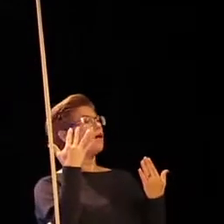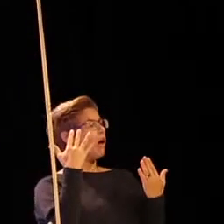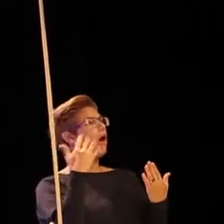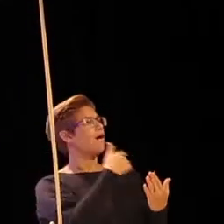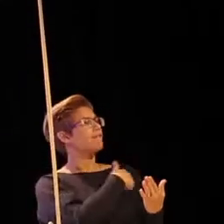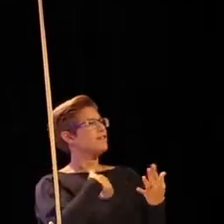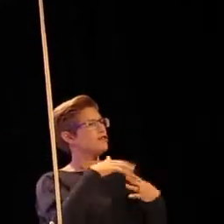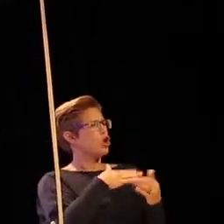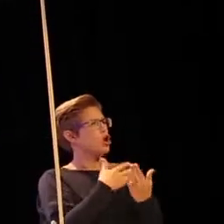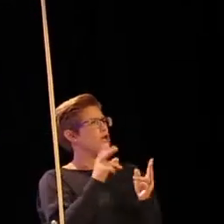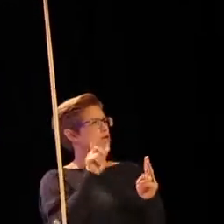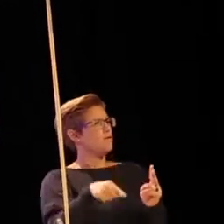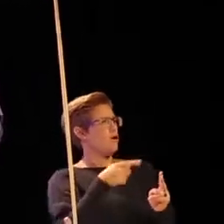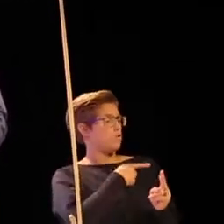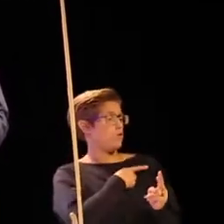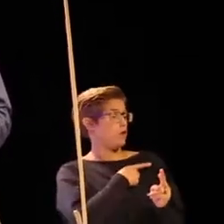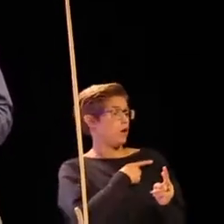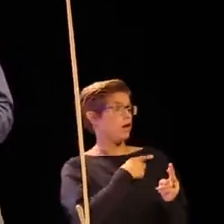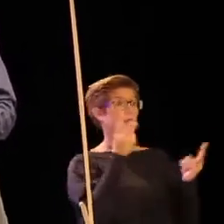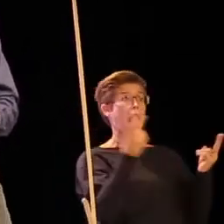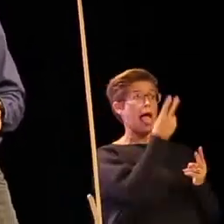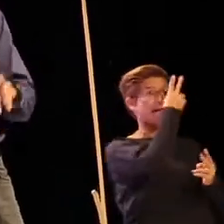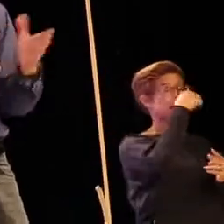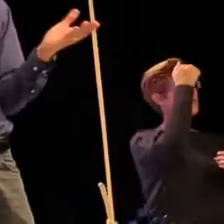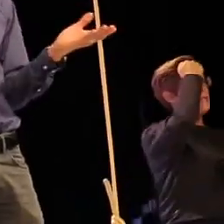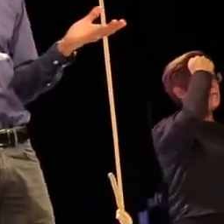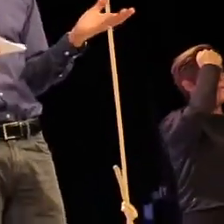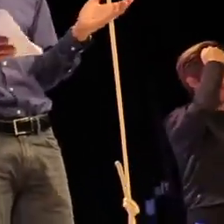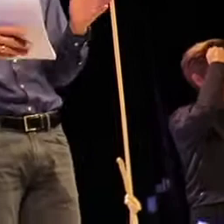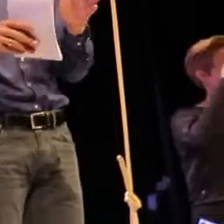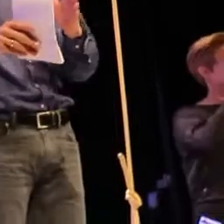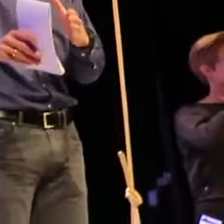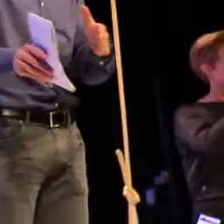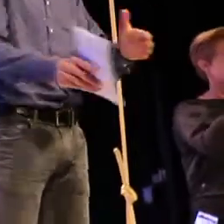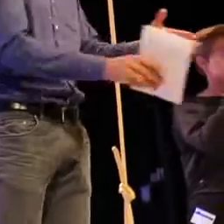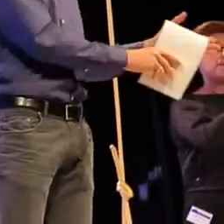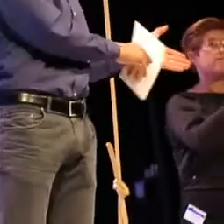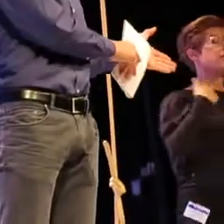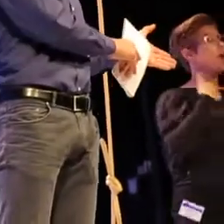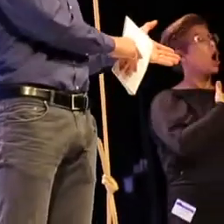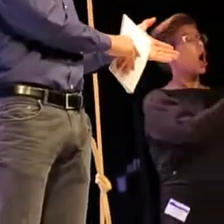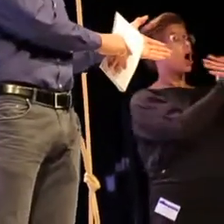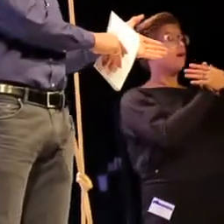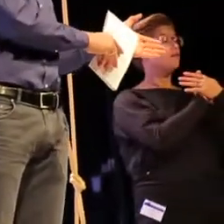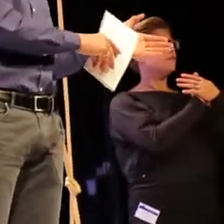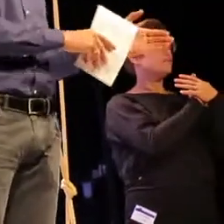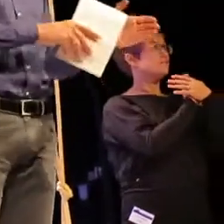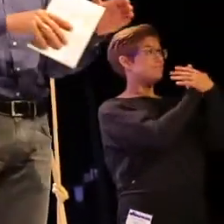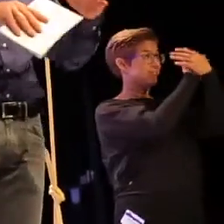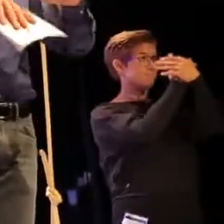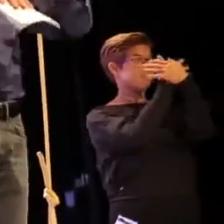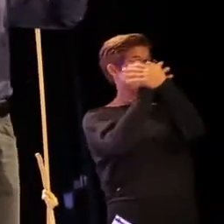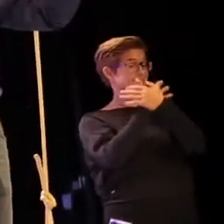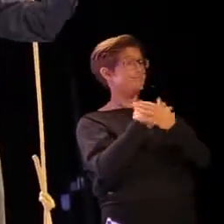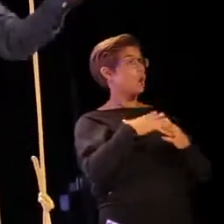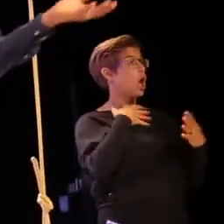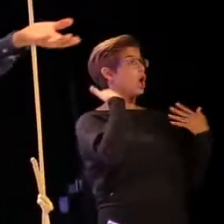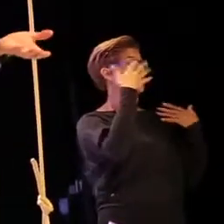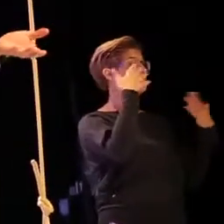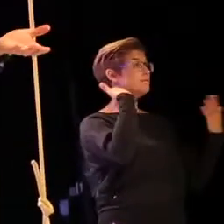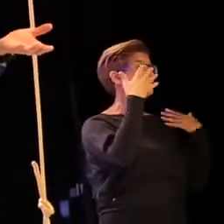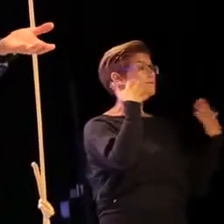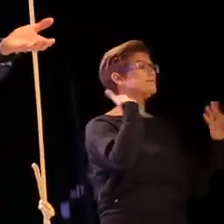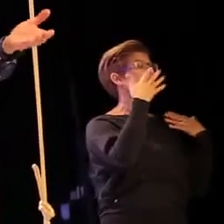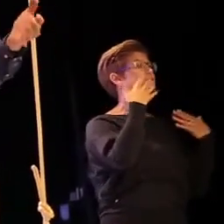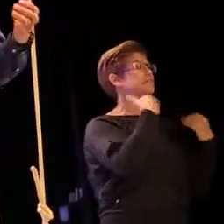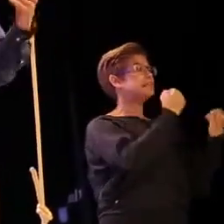basonerar stolt över sina stora investeringar i vindkraftverk. Alla inser att även om vi sopar vetenskapen åt sidan så är vi snart 10